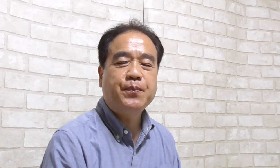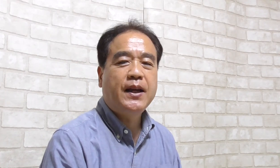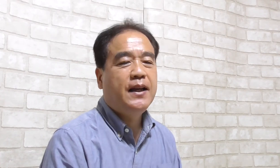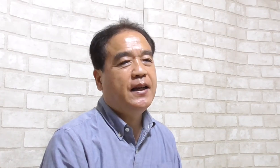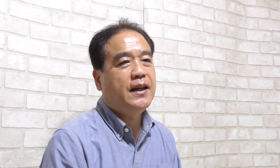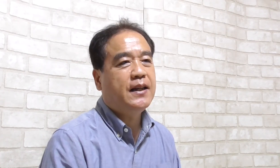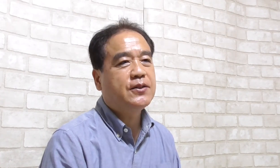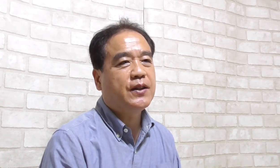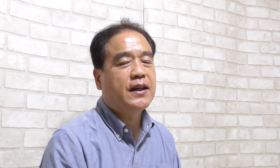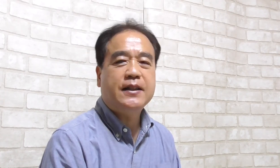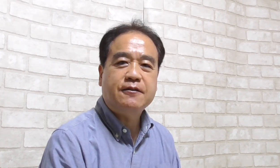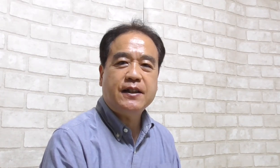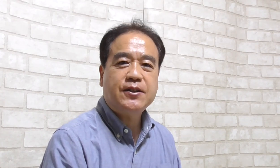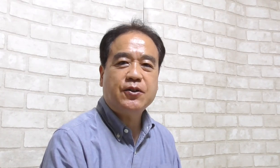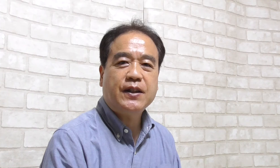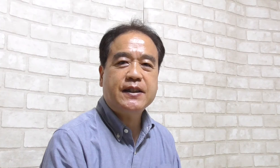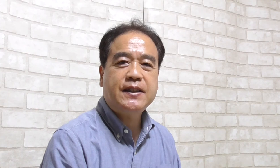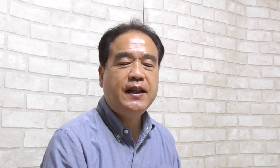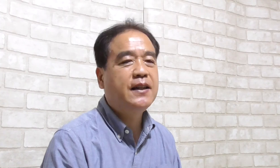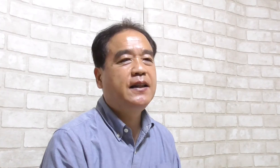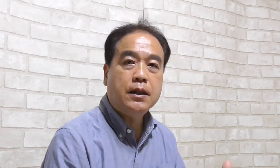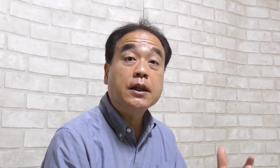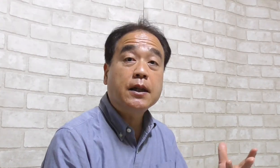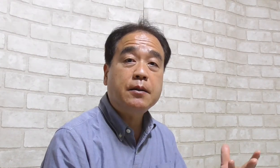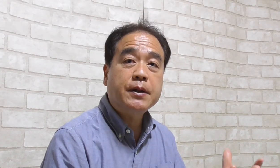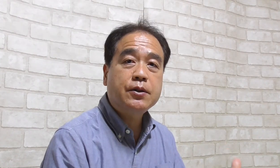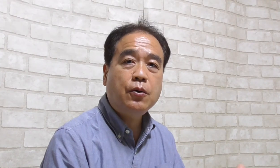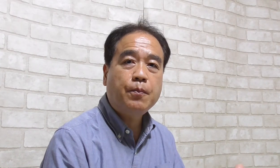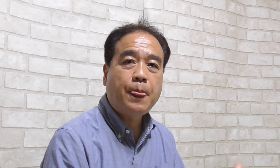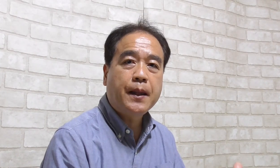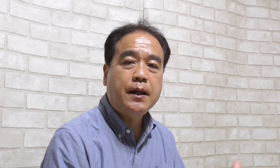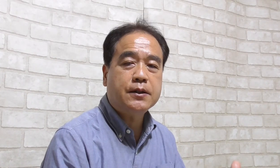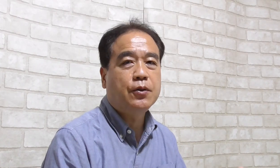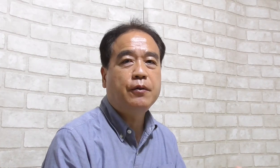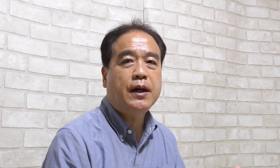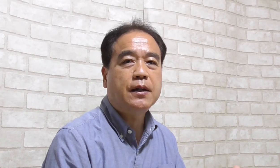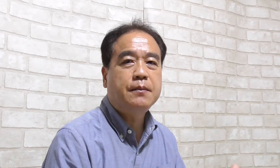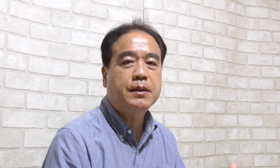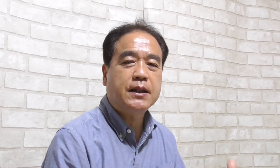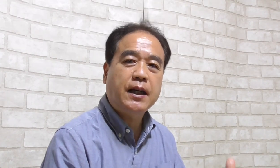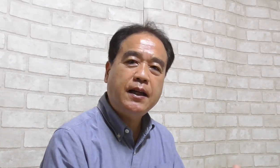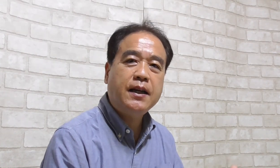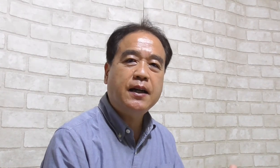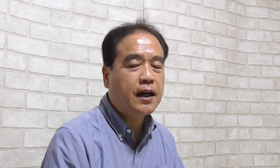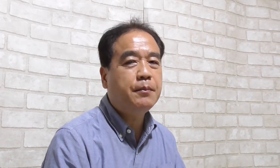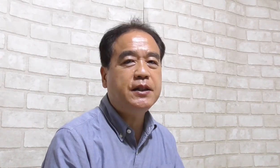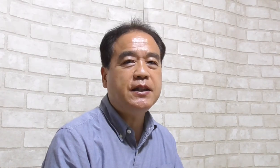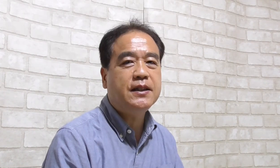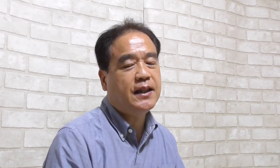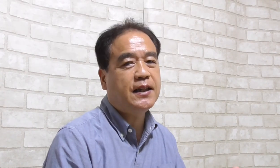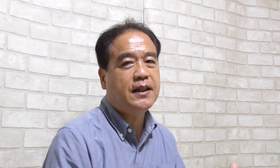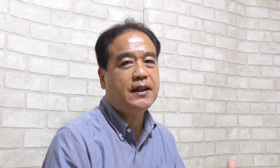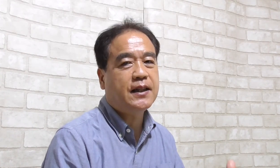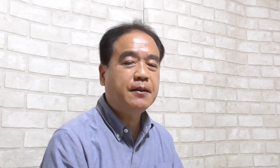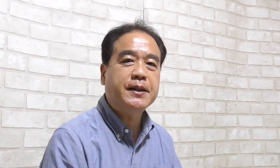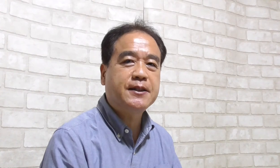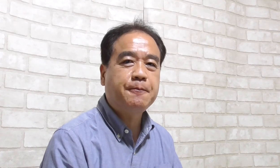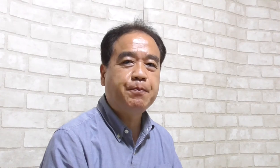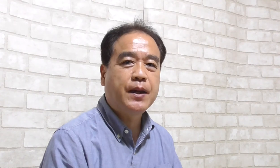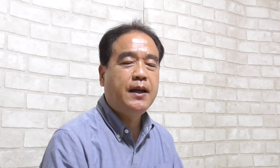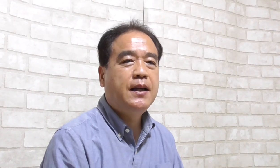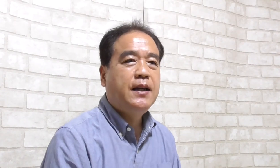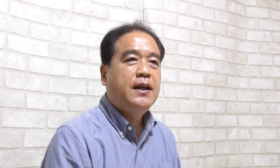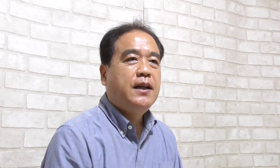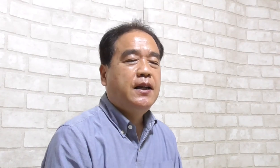とか、それからリクエストとかですね、いただきますと、それはまた大変励みに、なります